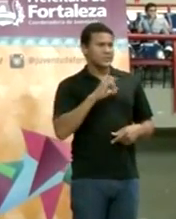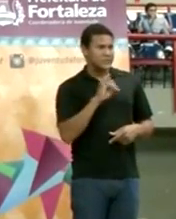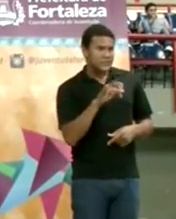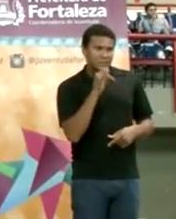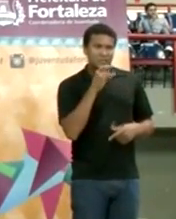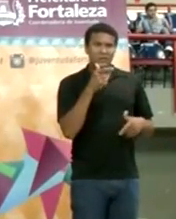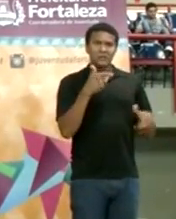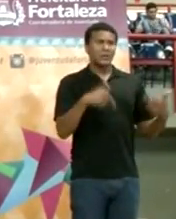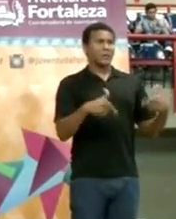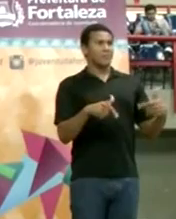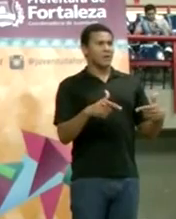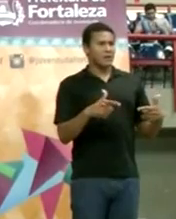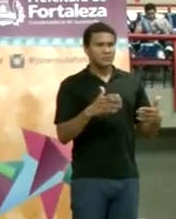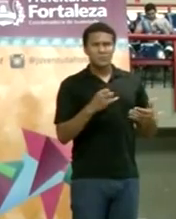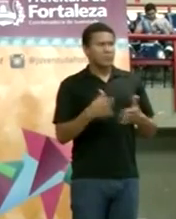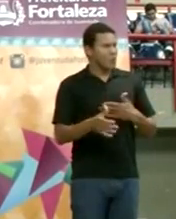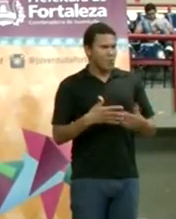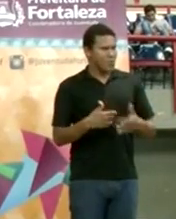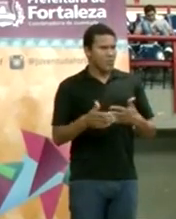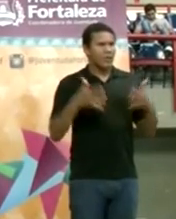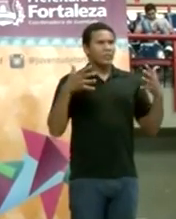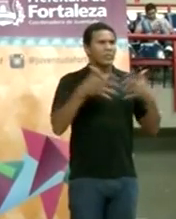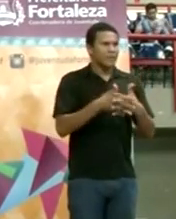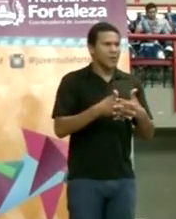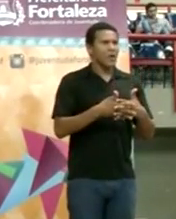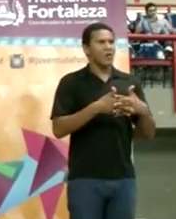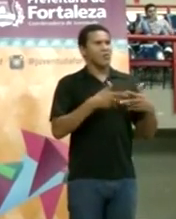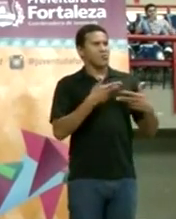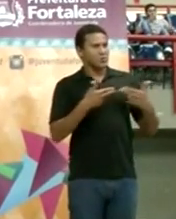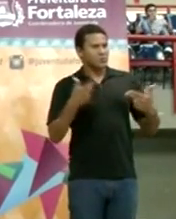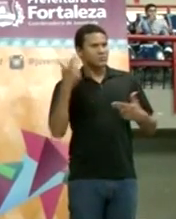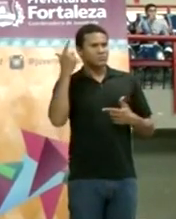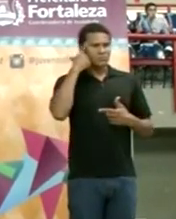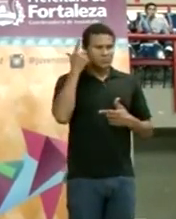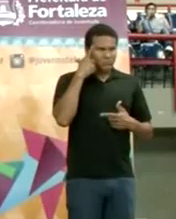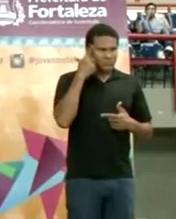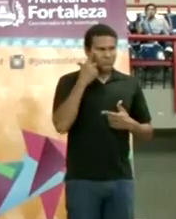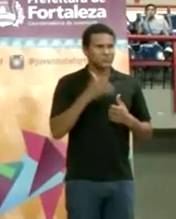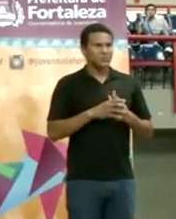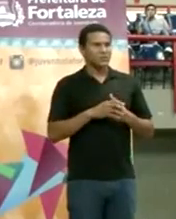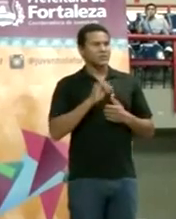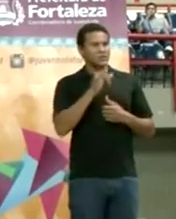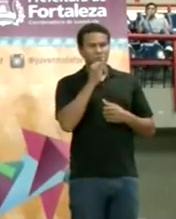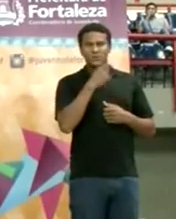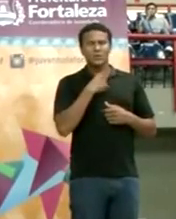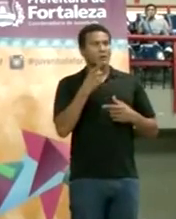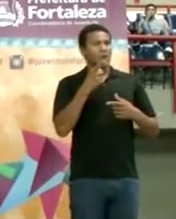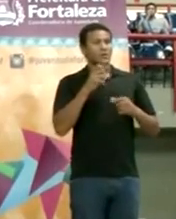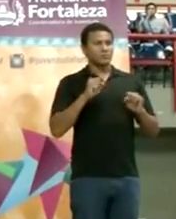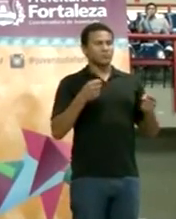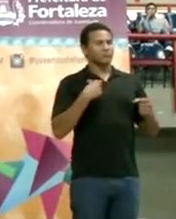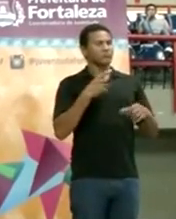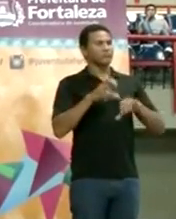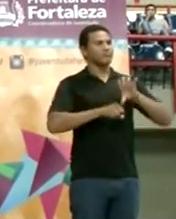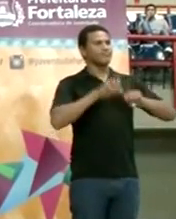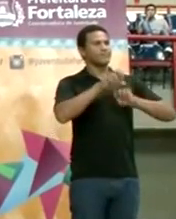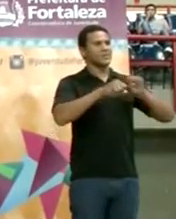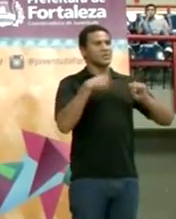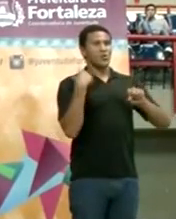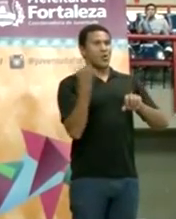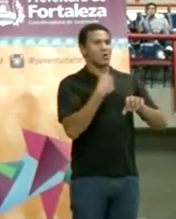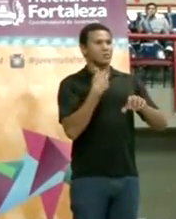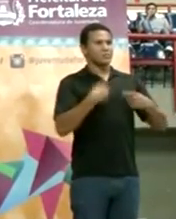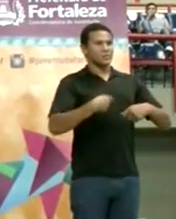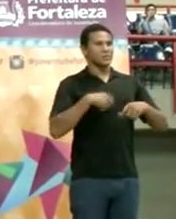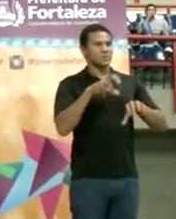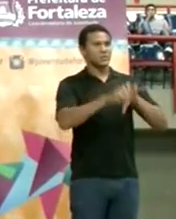obter êxito. Porque entendam, nada é por acaso. E o sucesso da gente só vem se a gente buscar, tá bom? Eu digo isso assim, porque eu sou